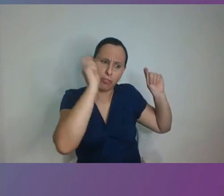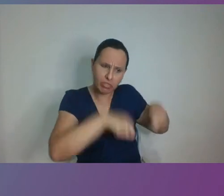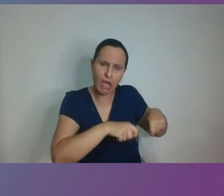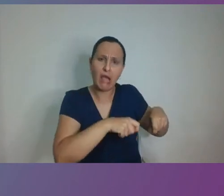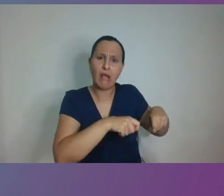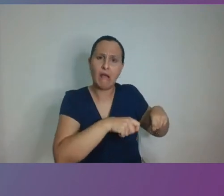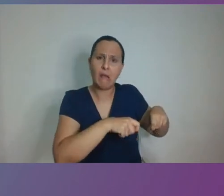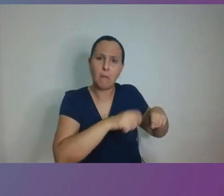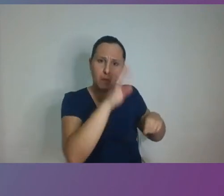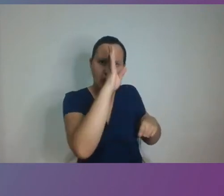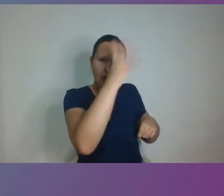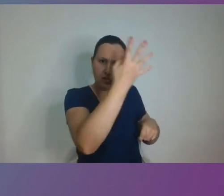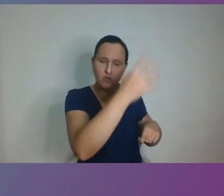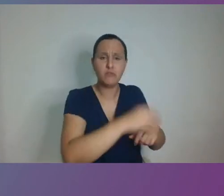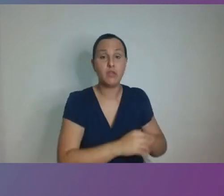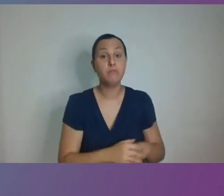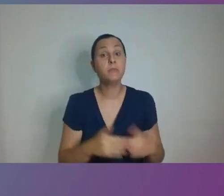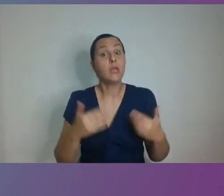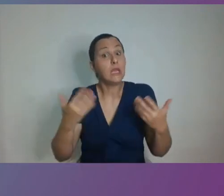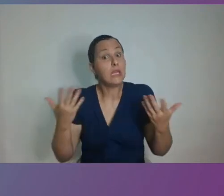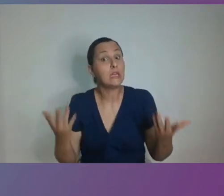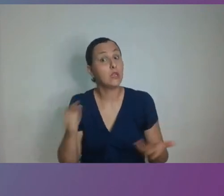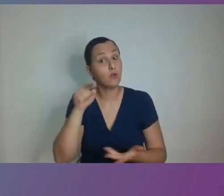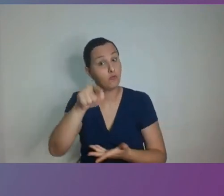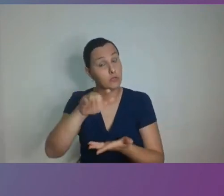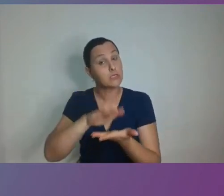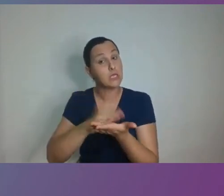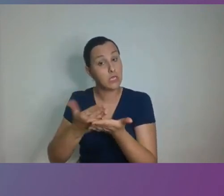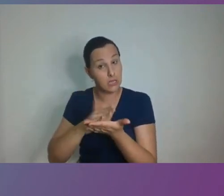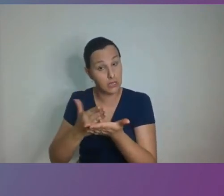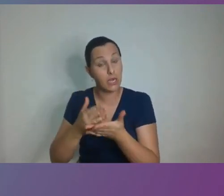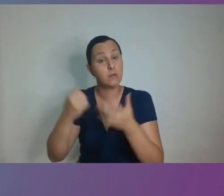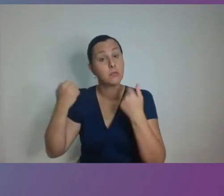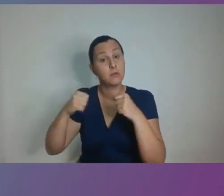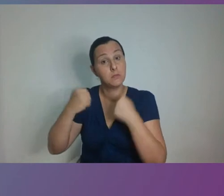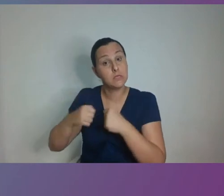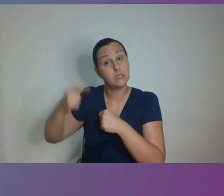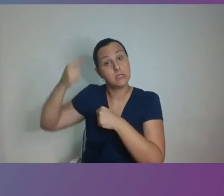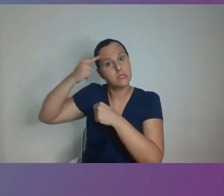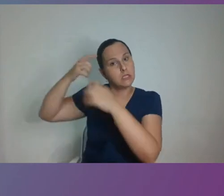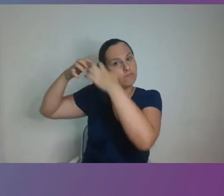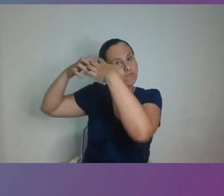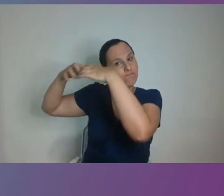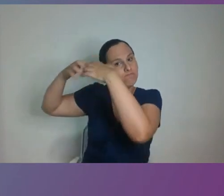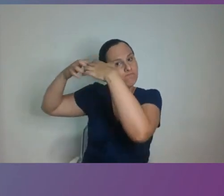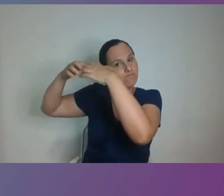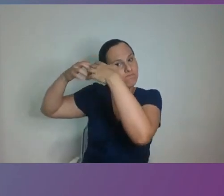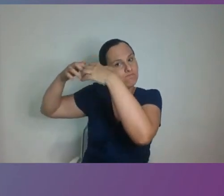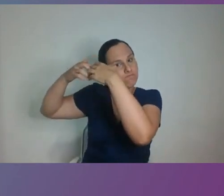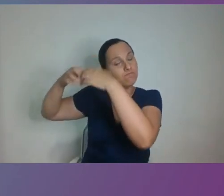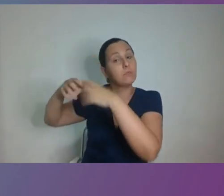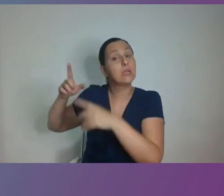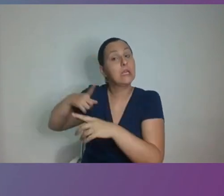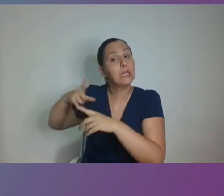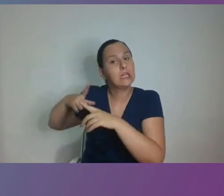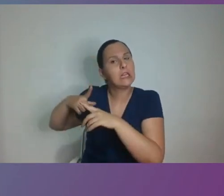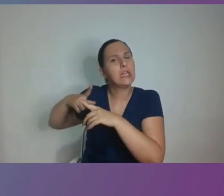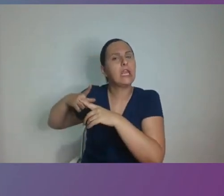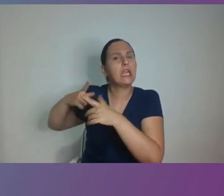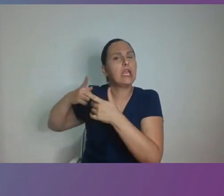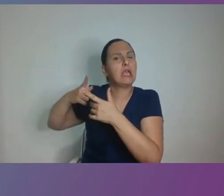resolva esse problema. E quem vai nos dar isso é a professora Heloísa Barbosa. Ela nos dá 14